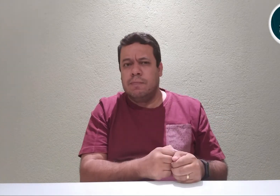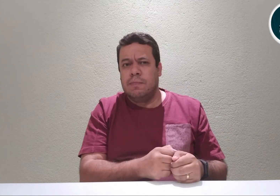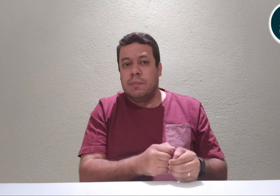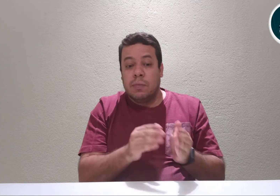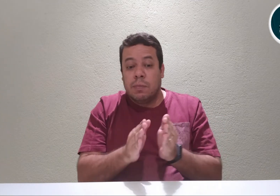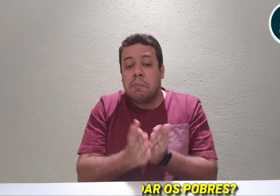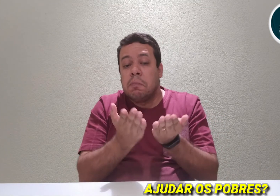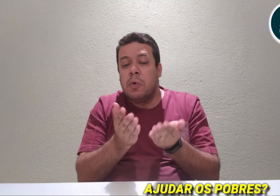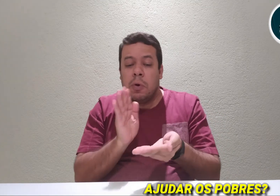Será que é indo à igreja,